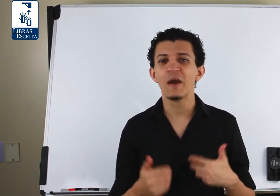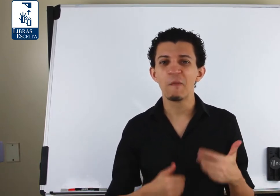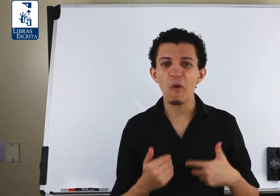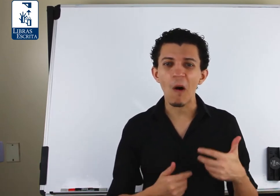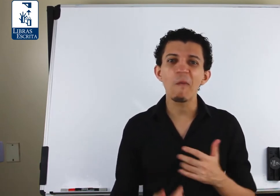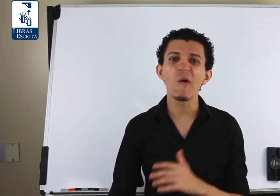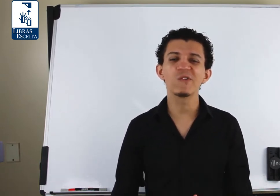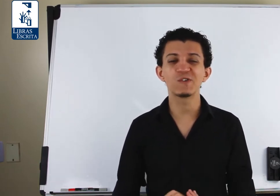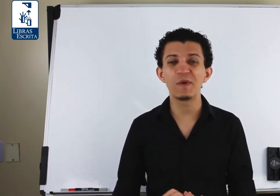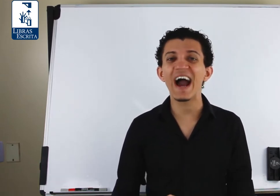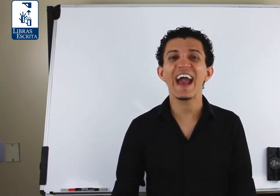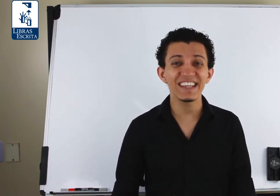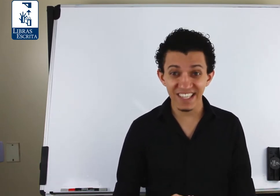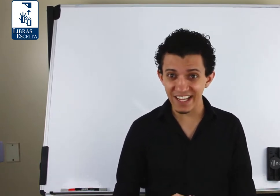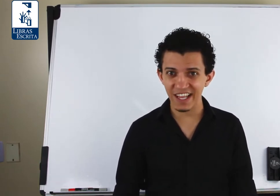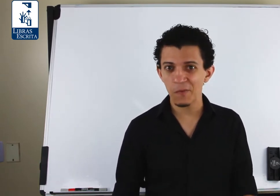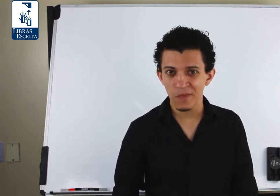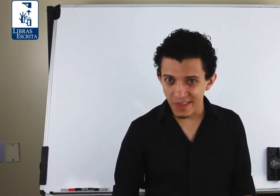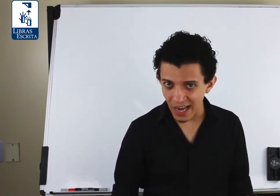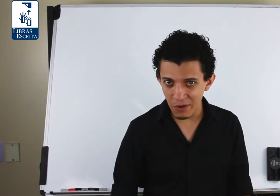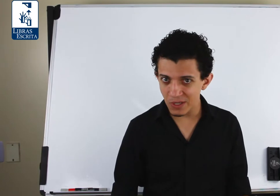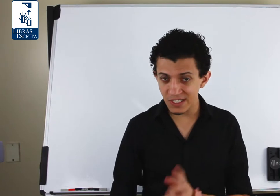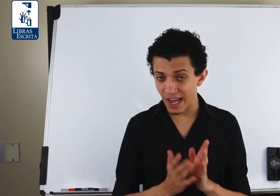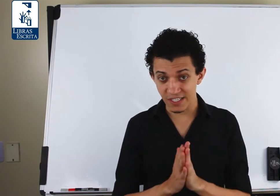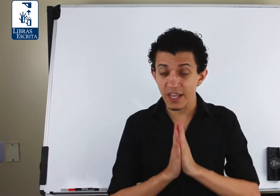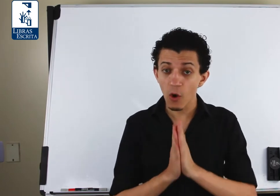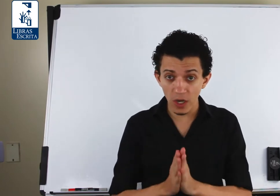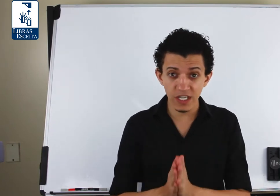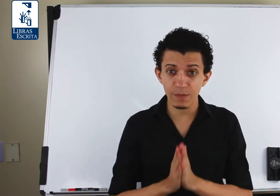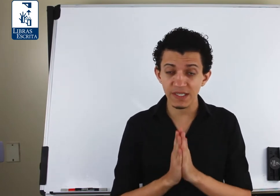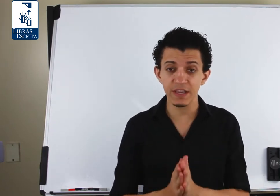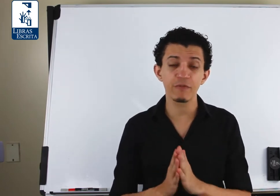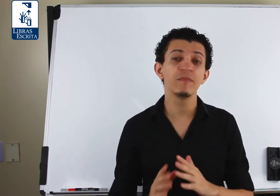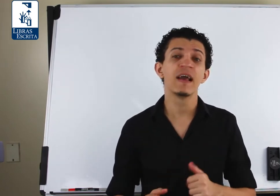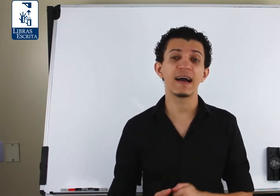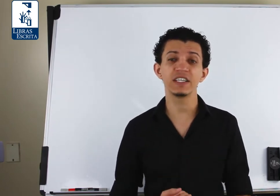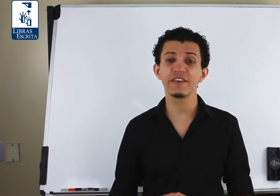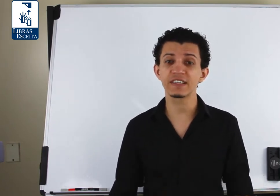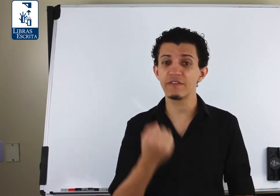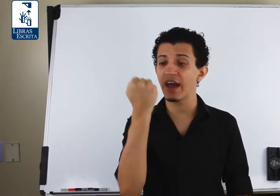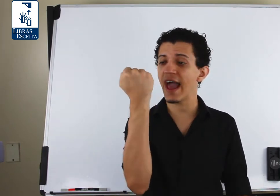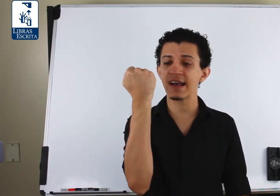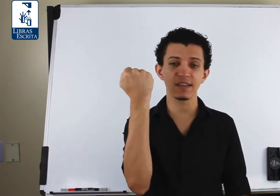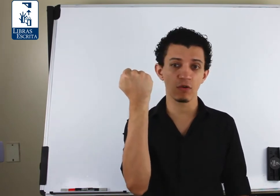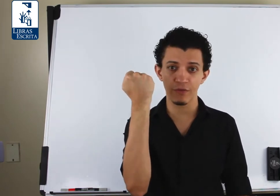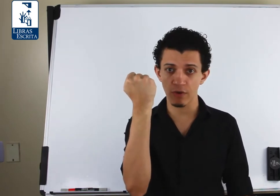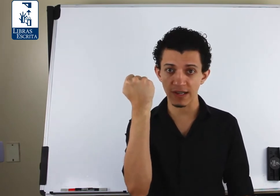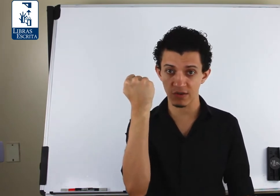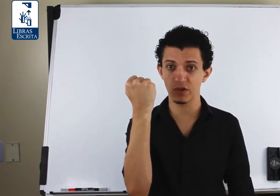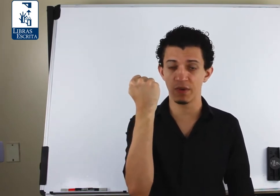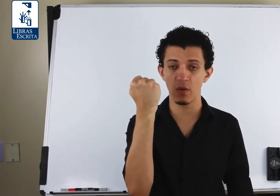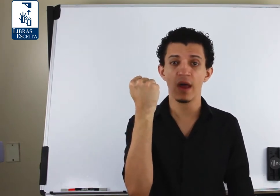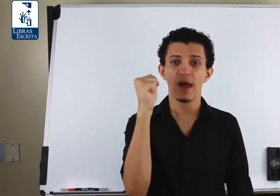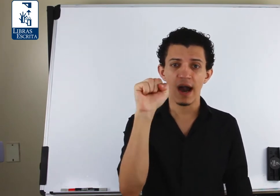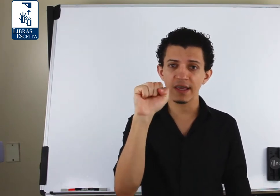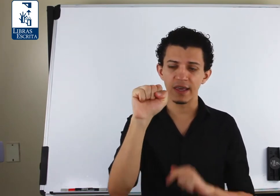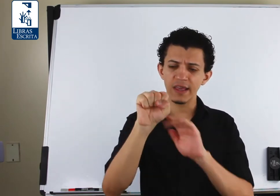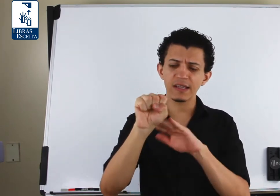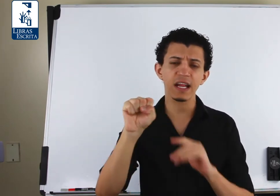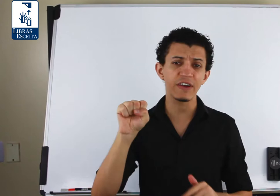pouco a pouco sobre a escrita da língua de sinais, e hoje em específico a gente vai escrever essa configuração de mão aqui. E escrever